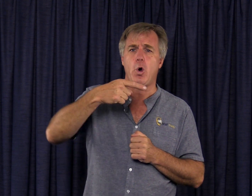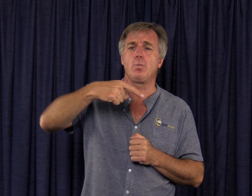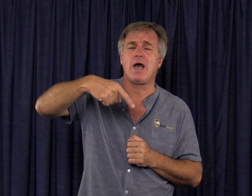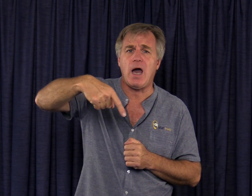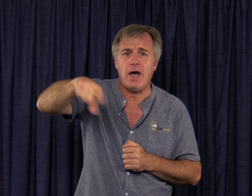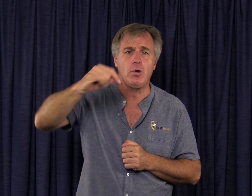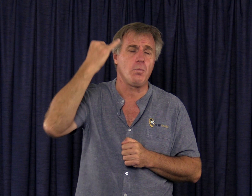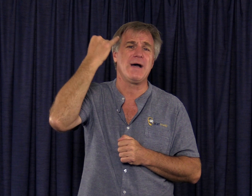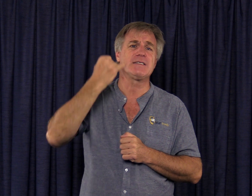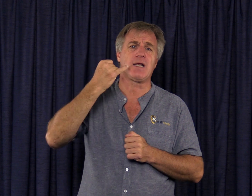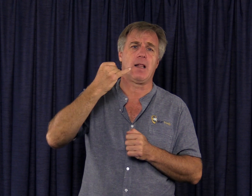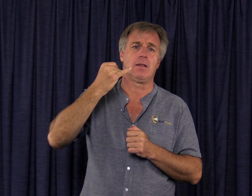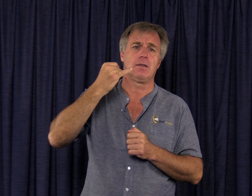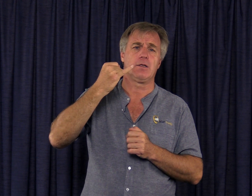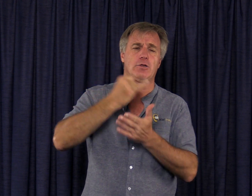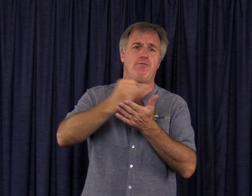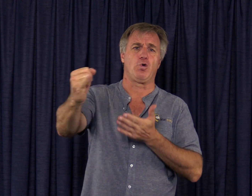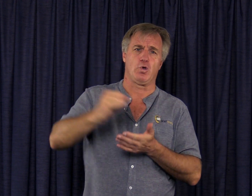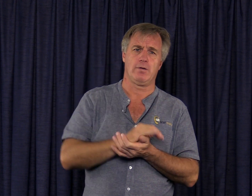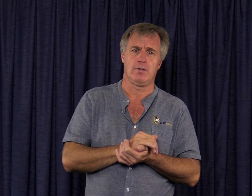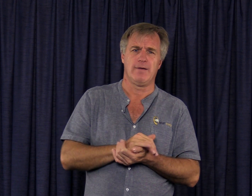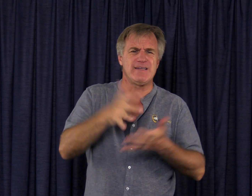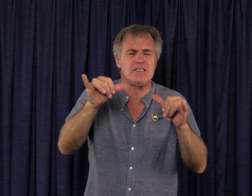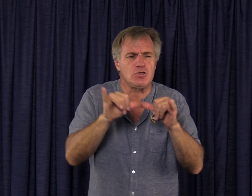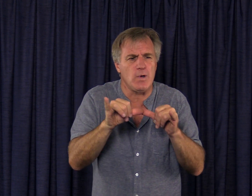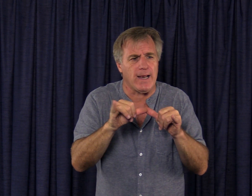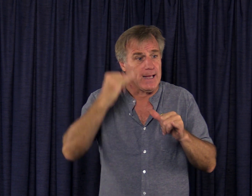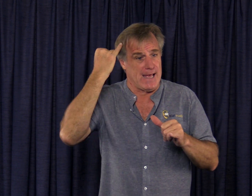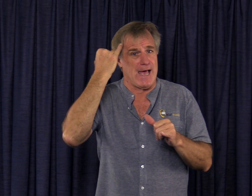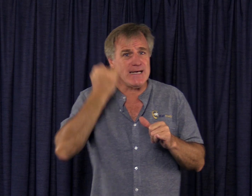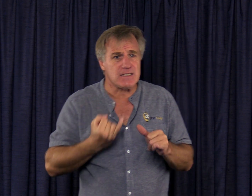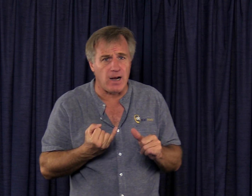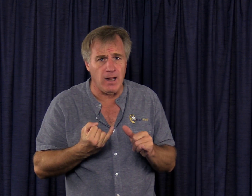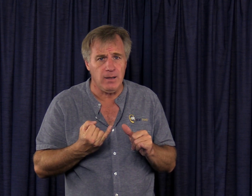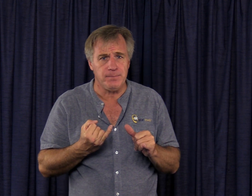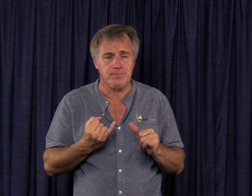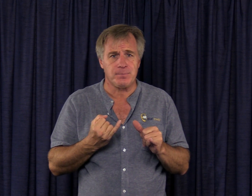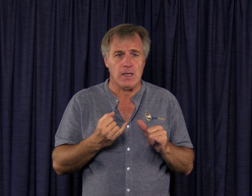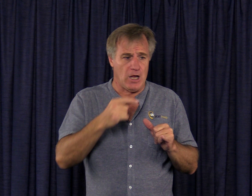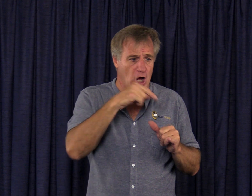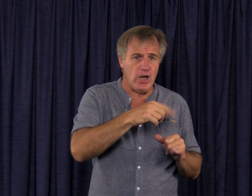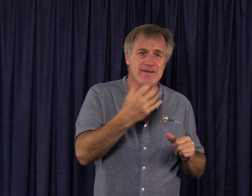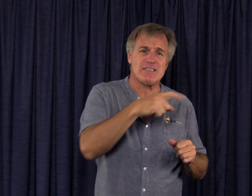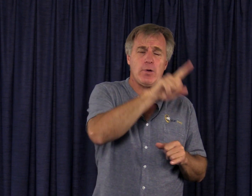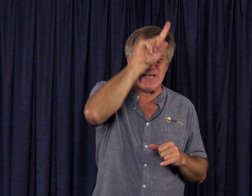om te gaan om Israel te vloek. Wat is die story? Israel, hulle was nou in